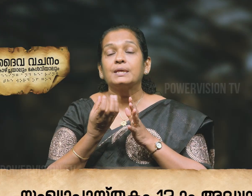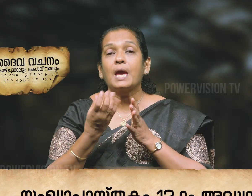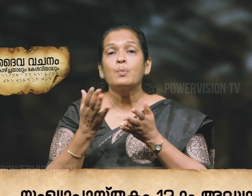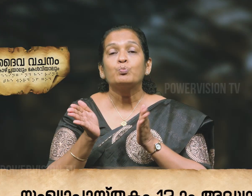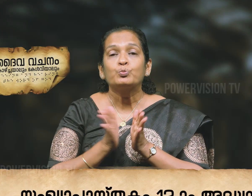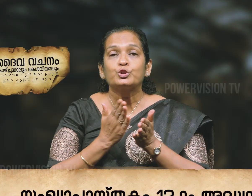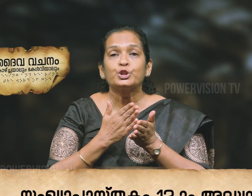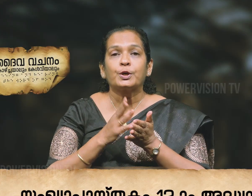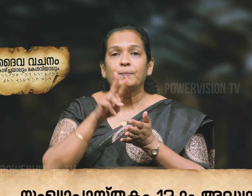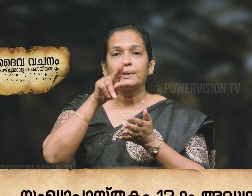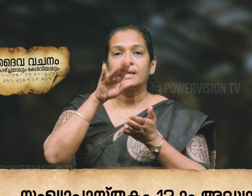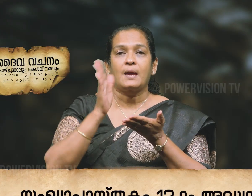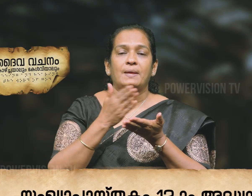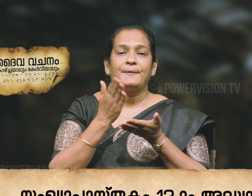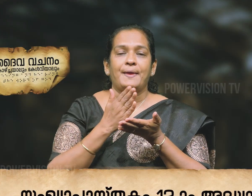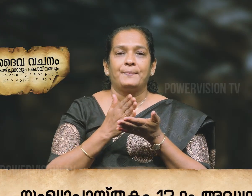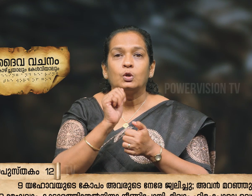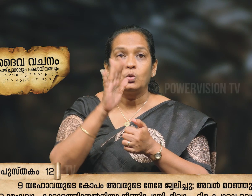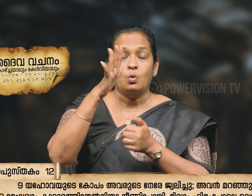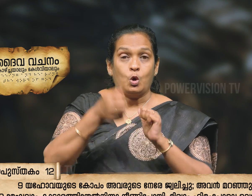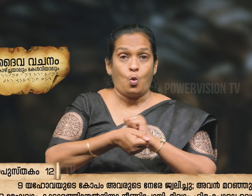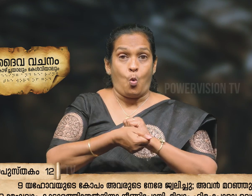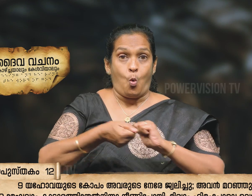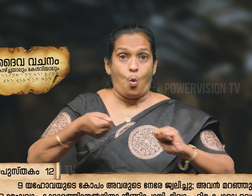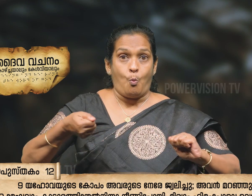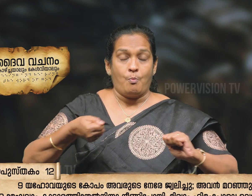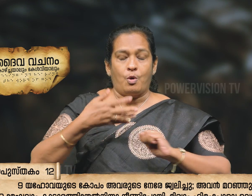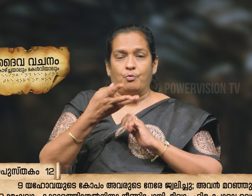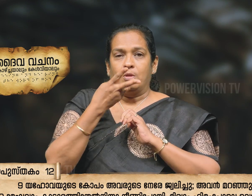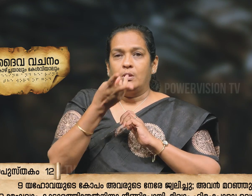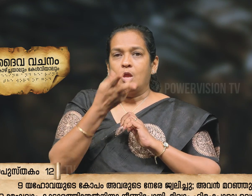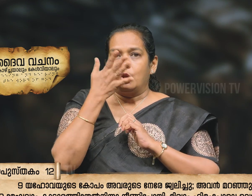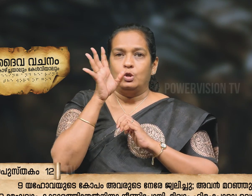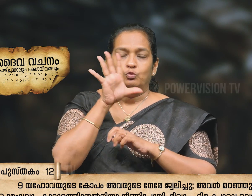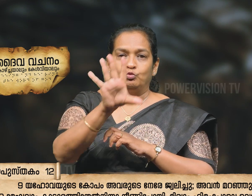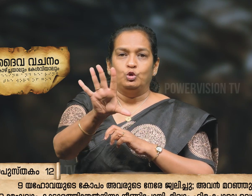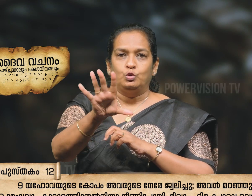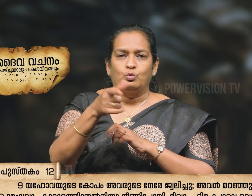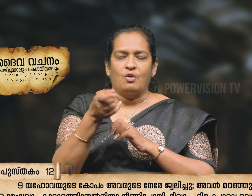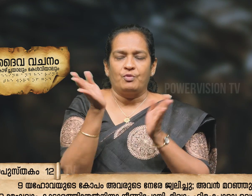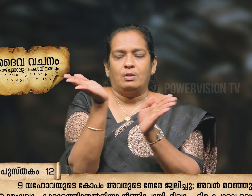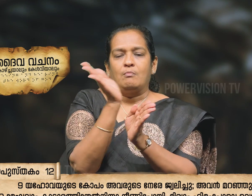സംഖ്യാപുസ്തകം 12 യഹോവയുടെ കോപം അവരുടെ നേരെ ജ്വലിച്ചു, അവൻ